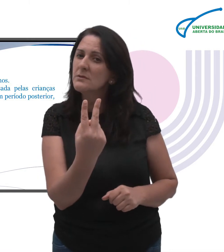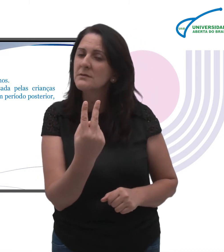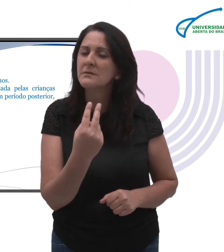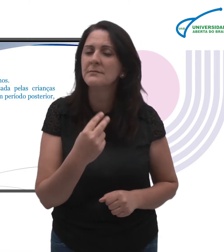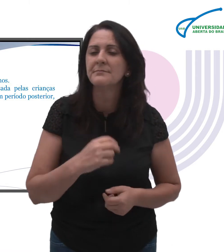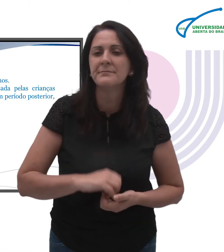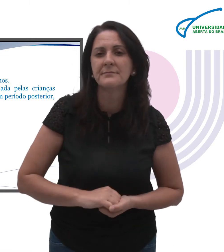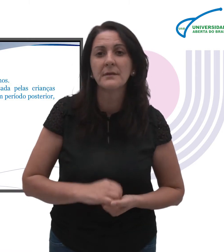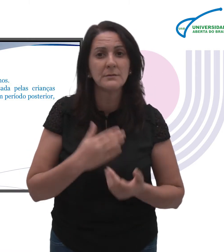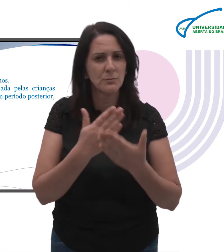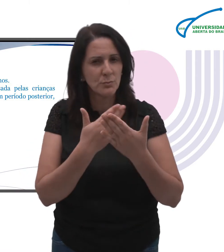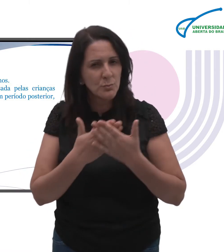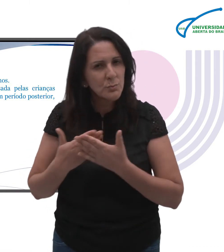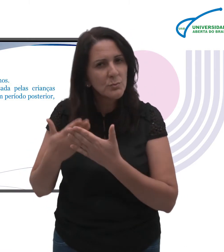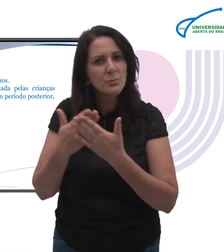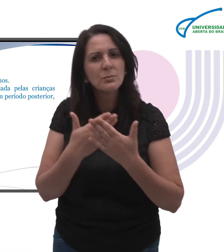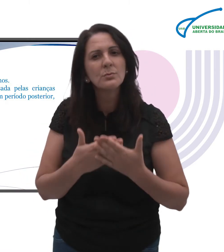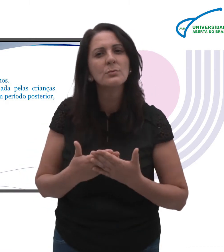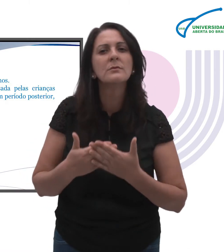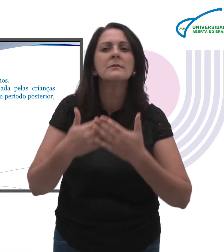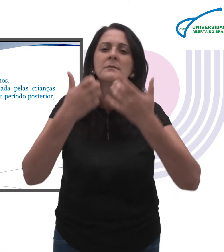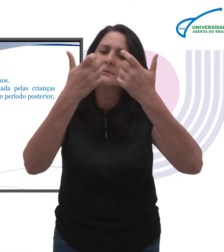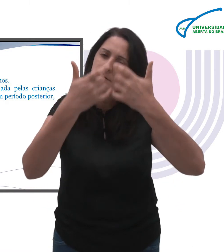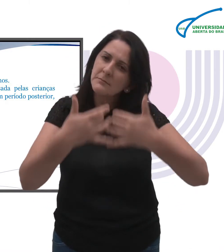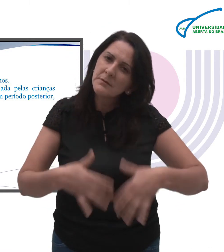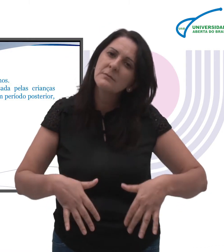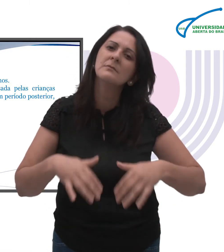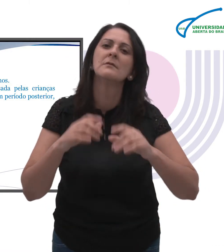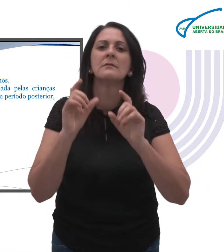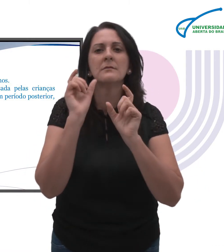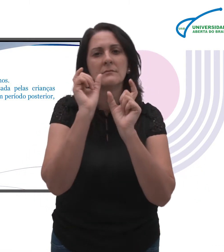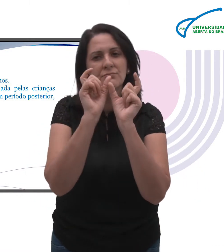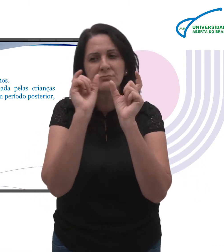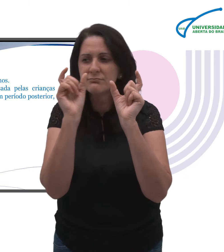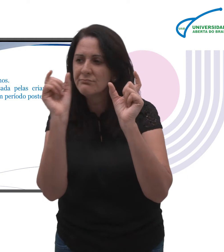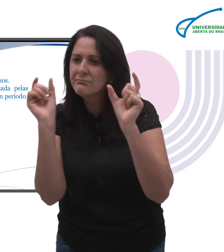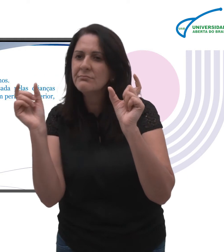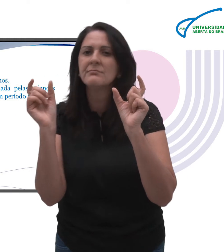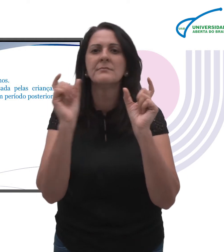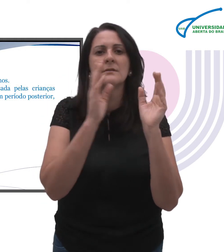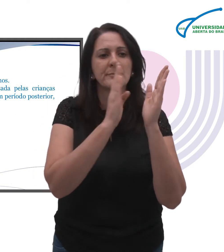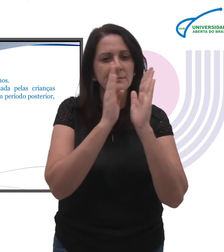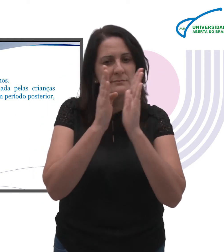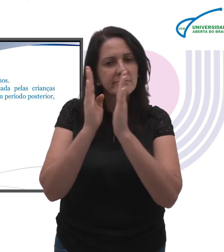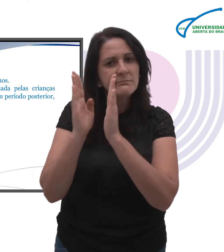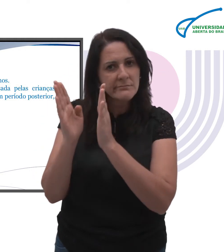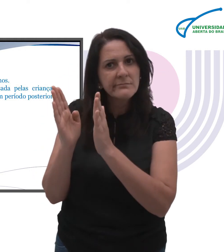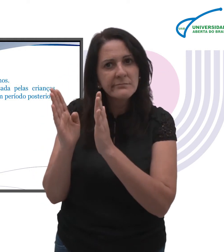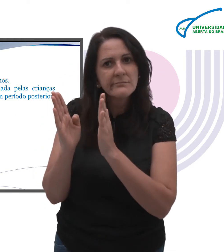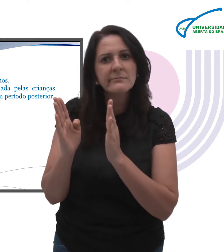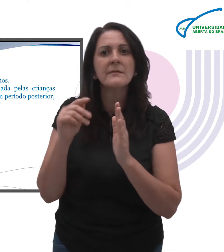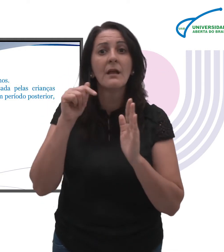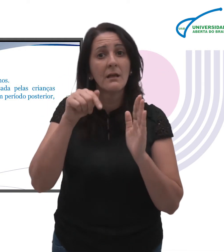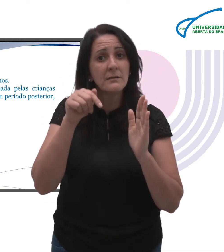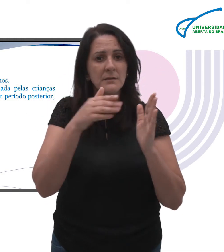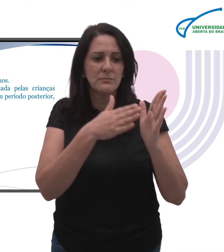anos. Os estudos realizados apontam que a ordem usada pelas crianças surdas durante esse estágio